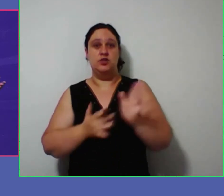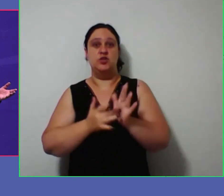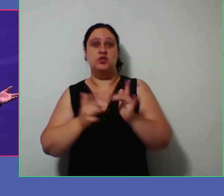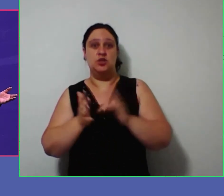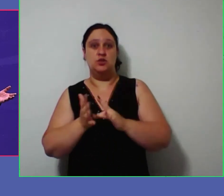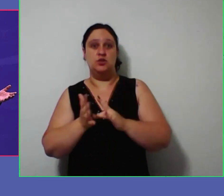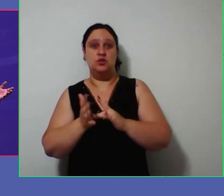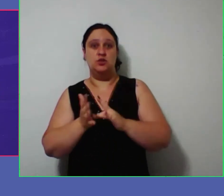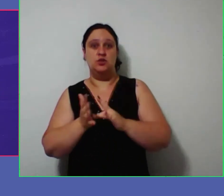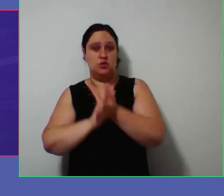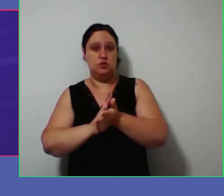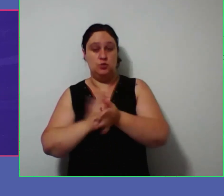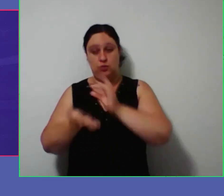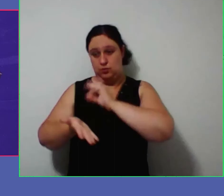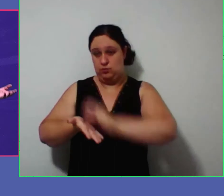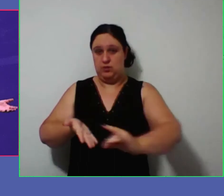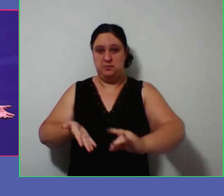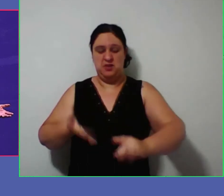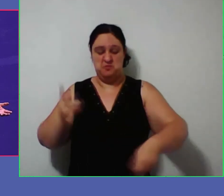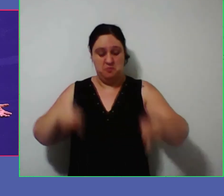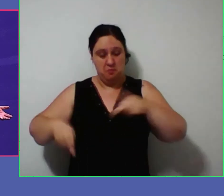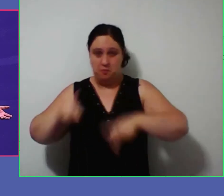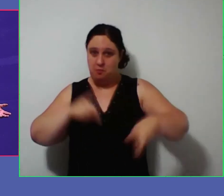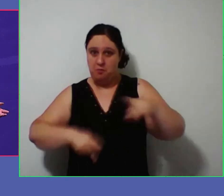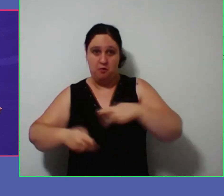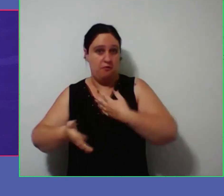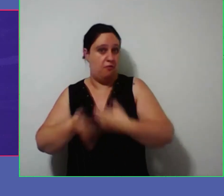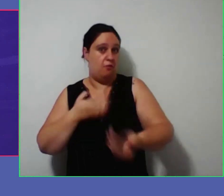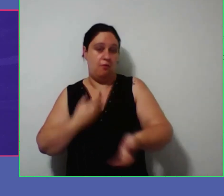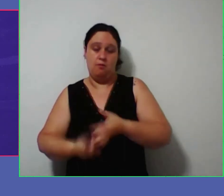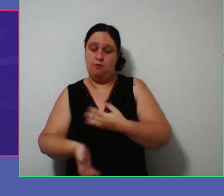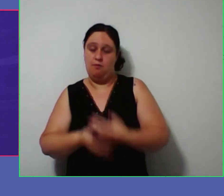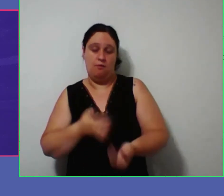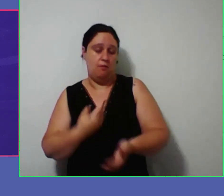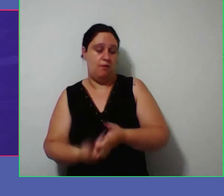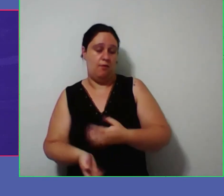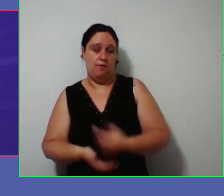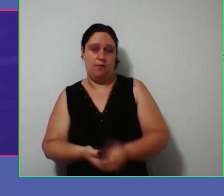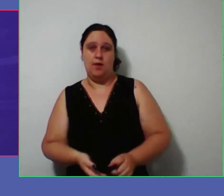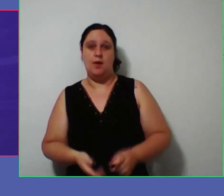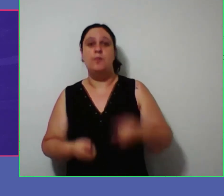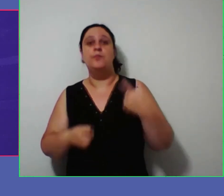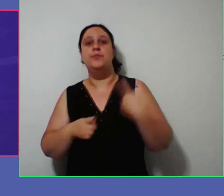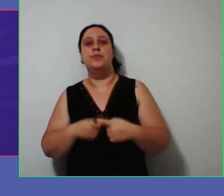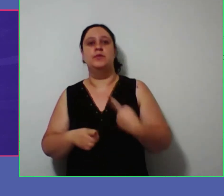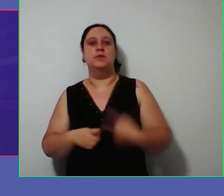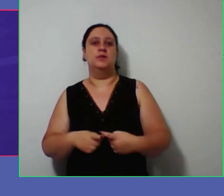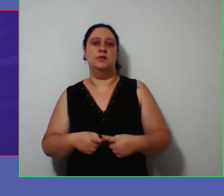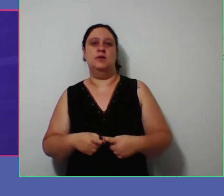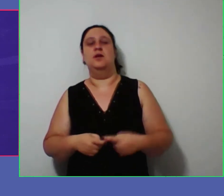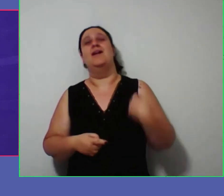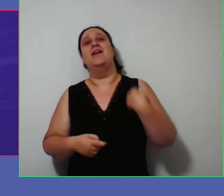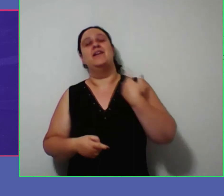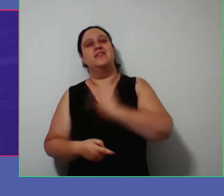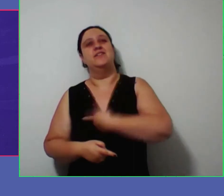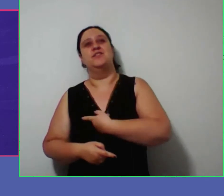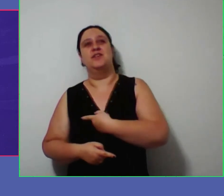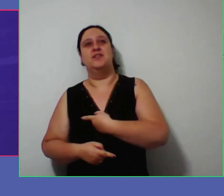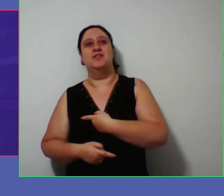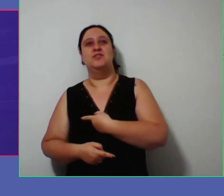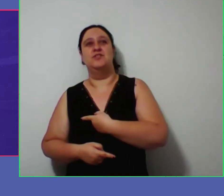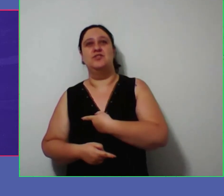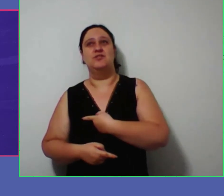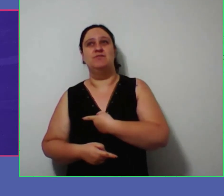povo, quaisquer povos, não é isso? Porque nós temos muita dificuldade de nos relacionar com